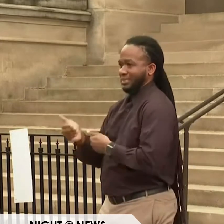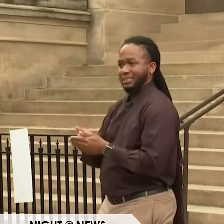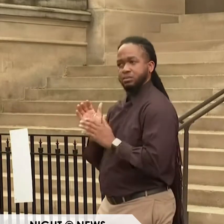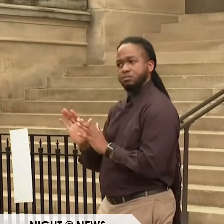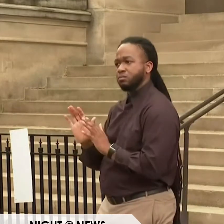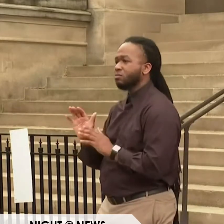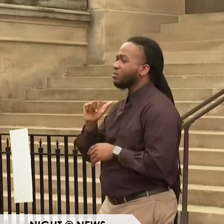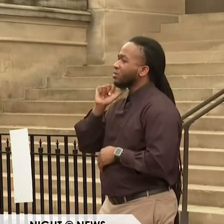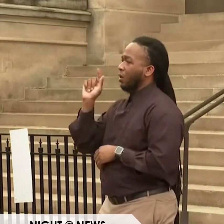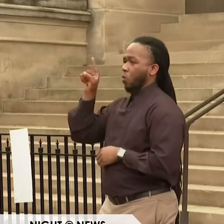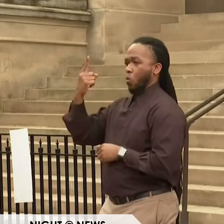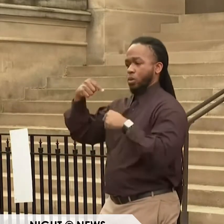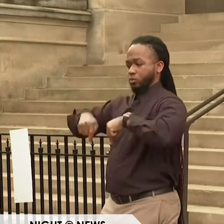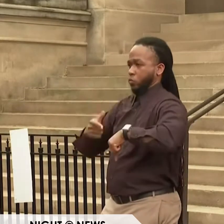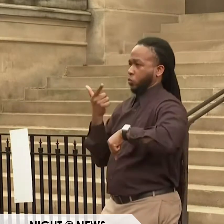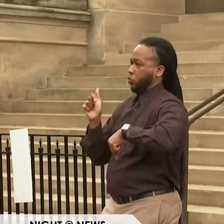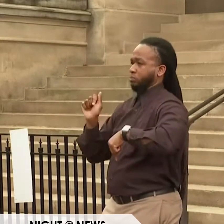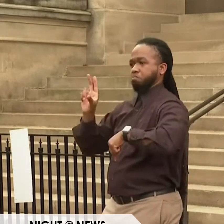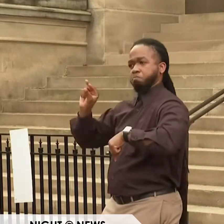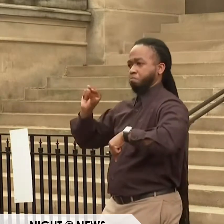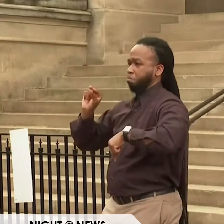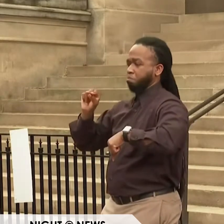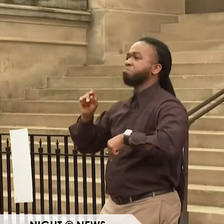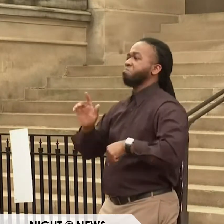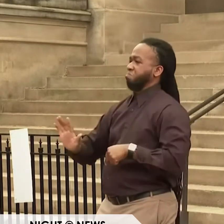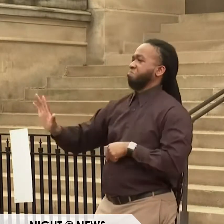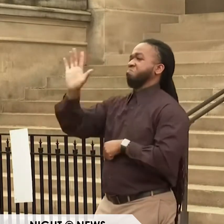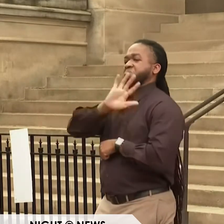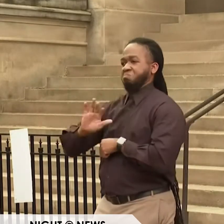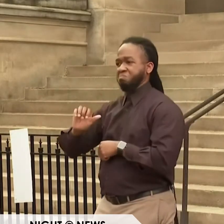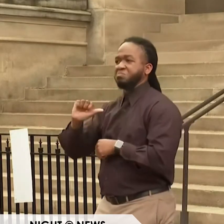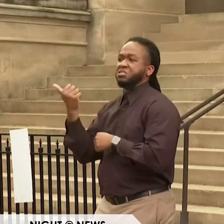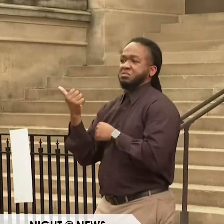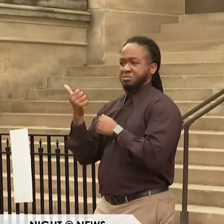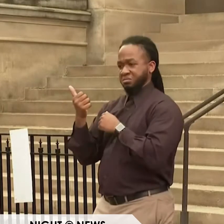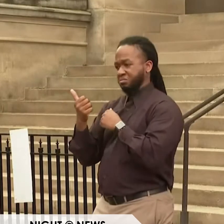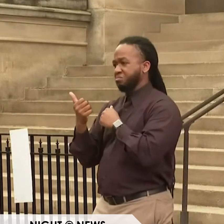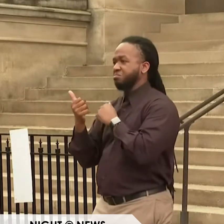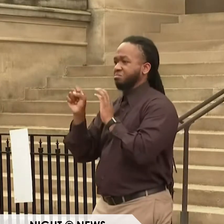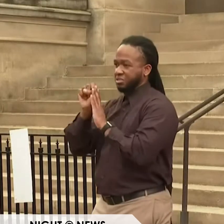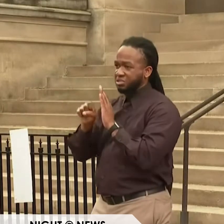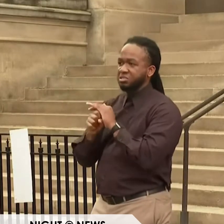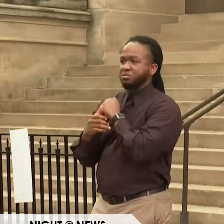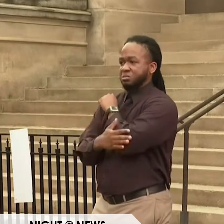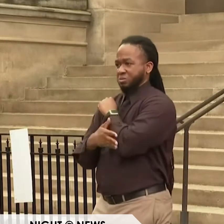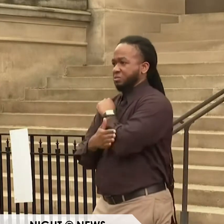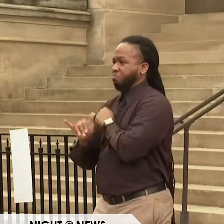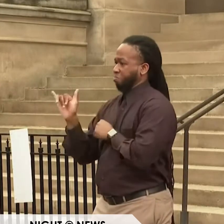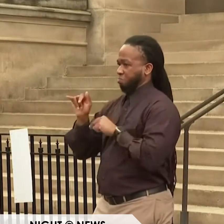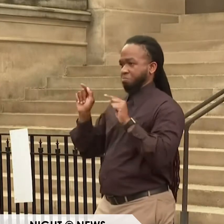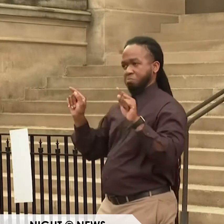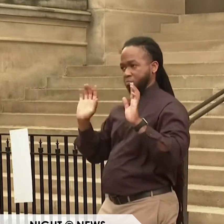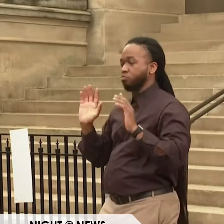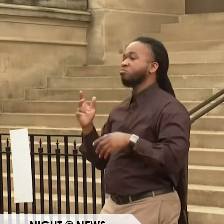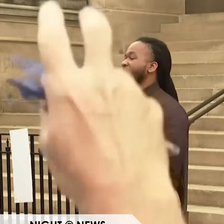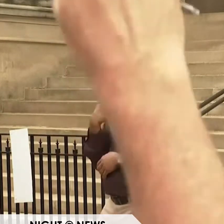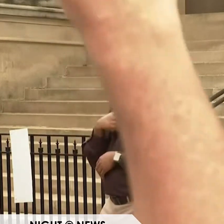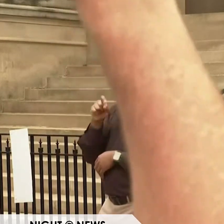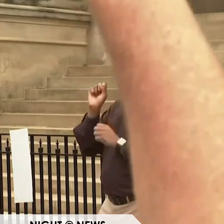kể. Tiểu bang Georgia có 16 phiếu đại cử tri và chưa từng bầu cho ứng cử viên nào của đảng Dân Chủ kể từ